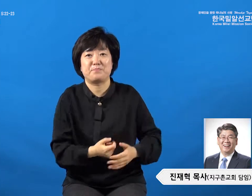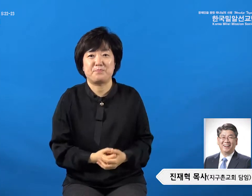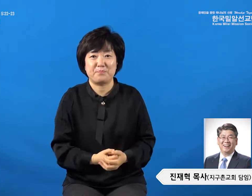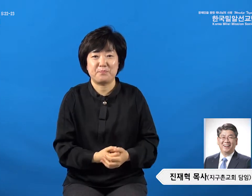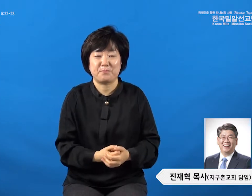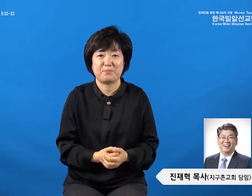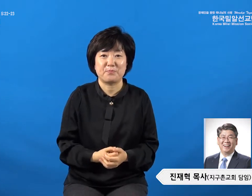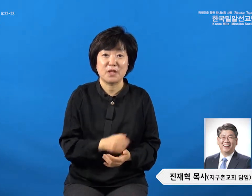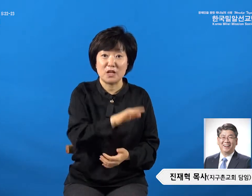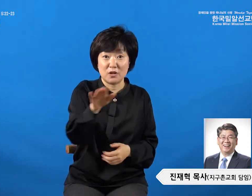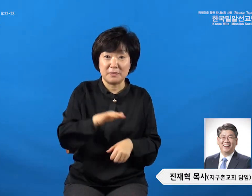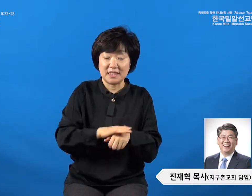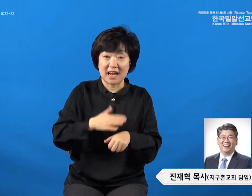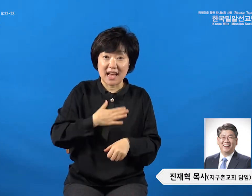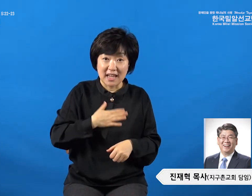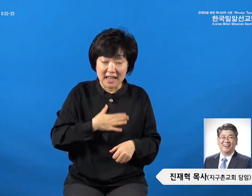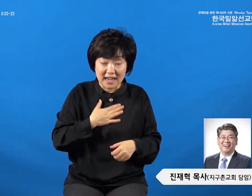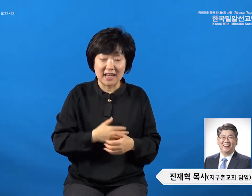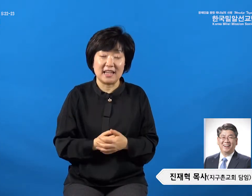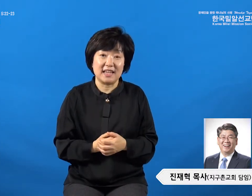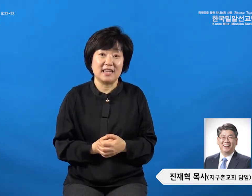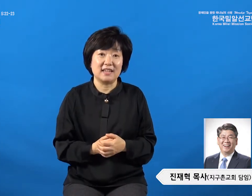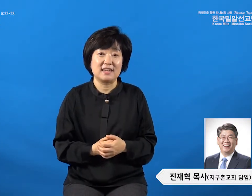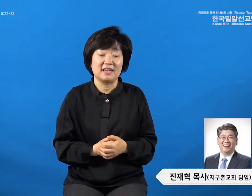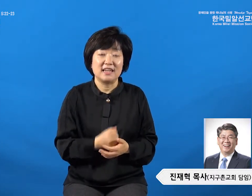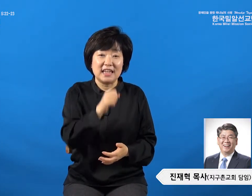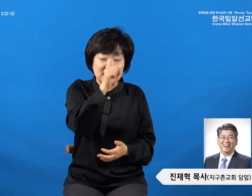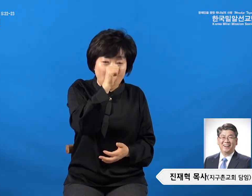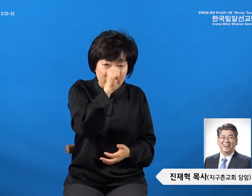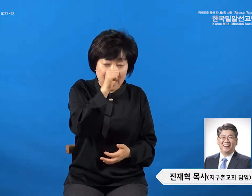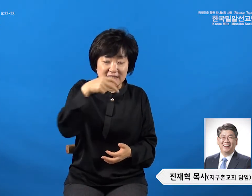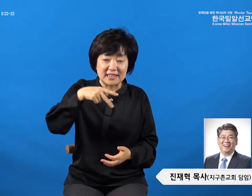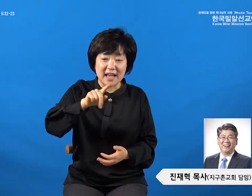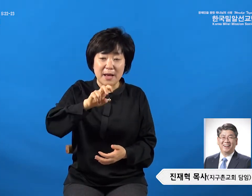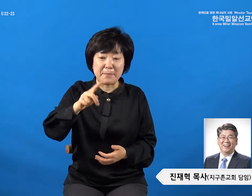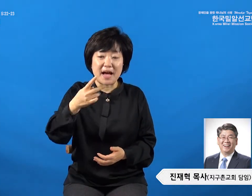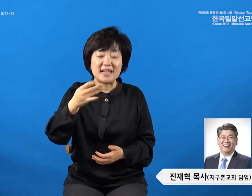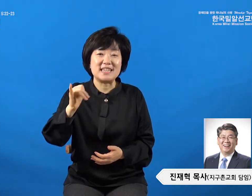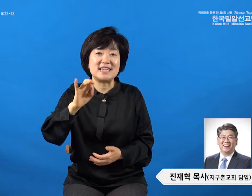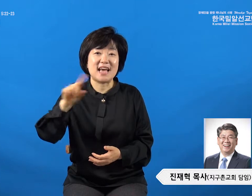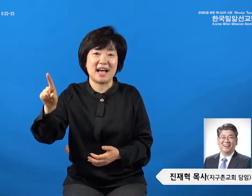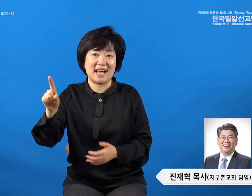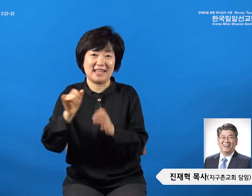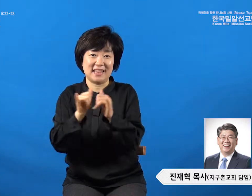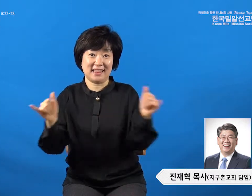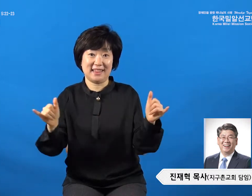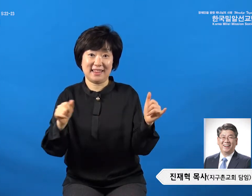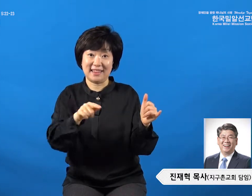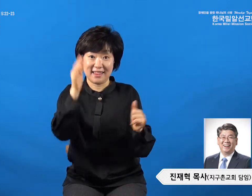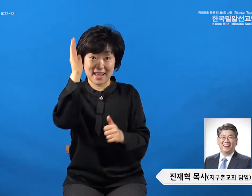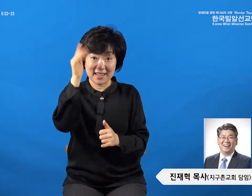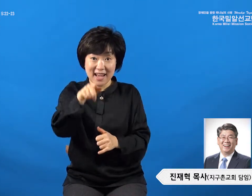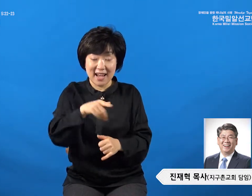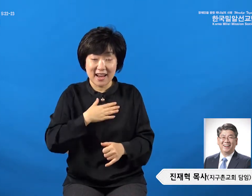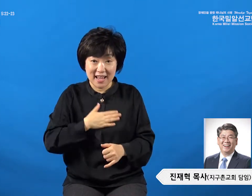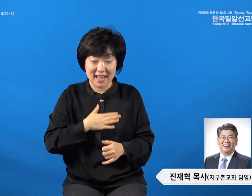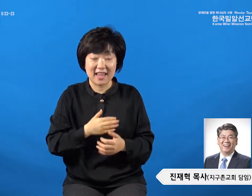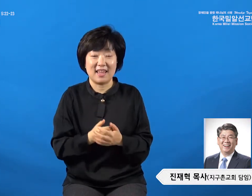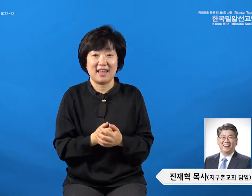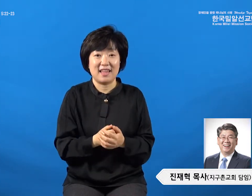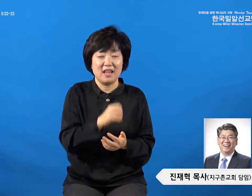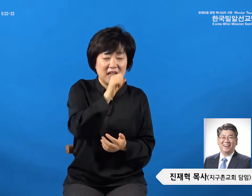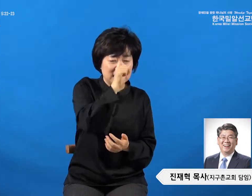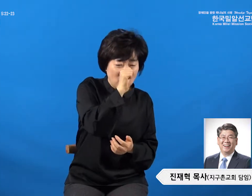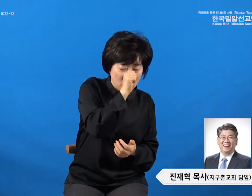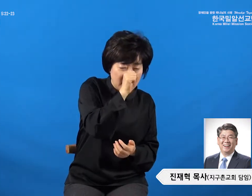말하고 있습니다. 우리가 잘 알고 있는 선한 사마리아인의 이야기도 우리는 기억합니다. 우리는